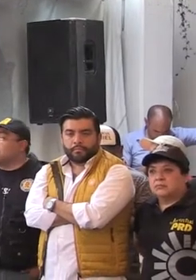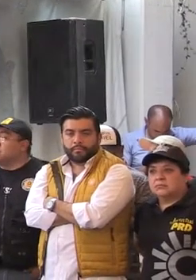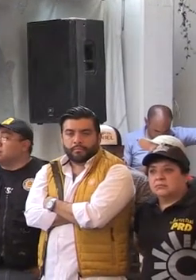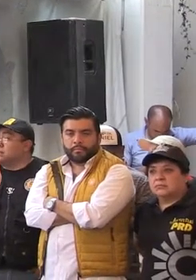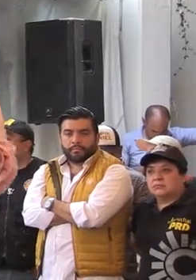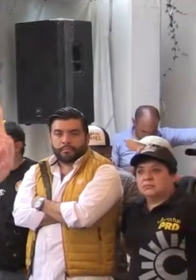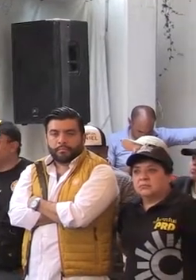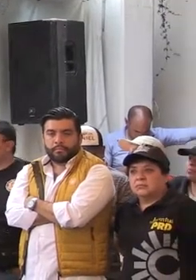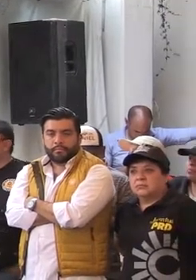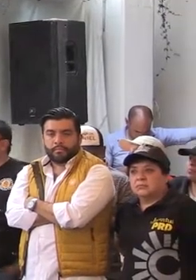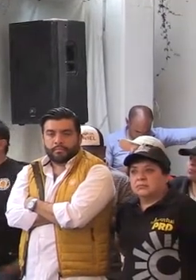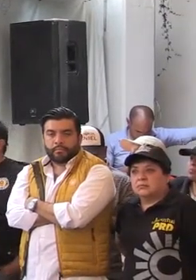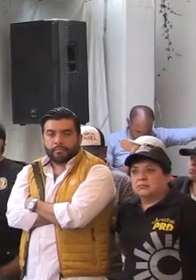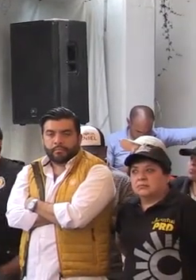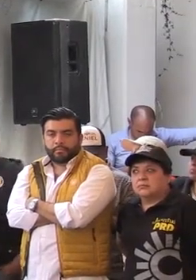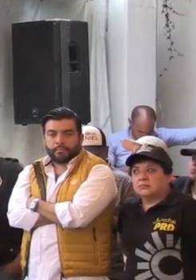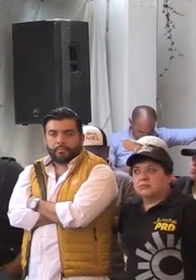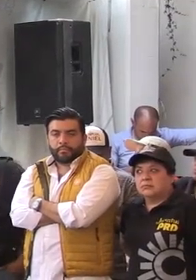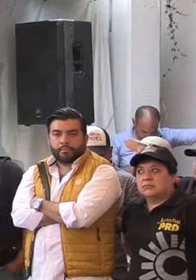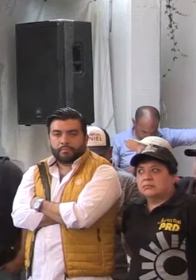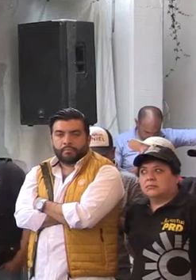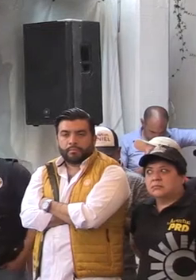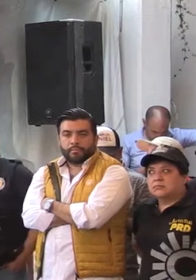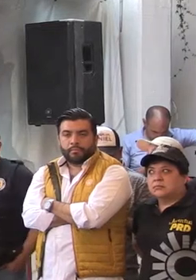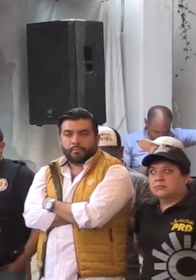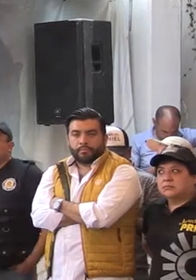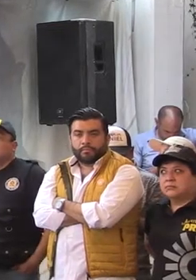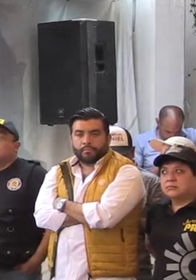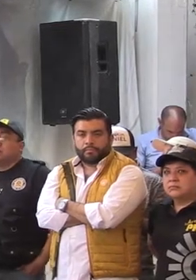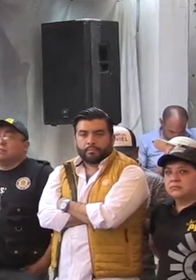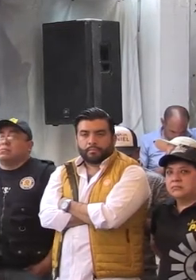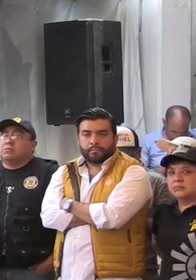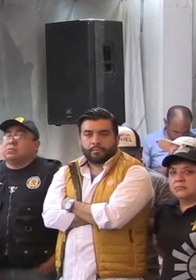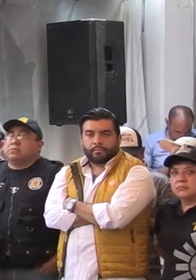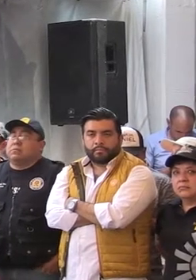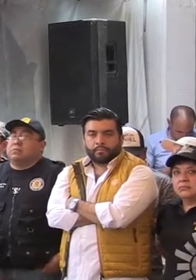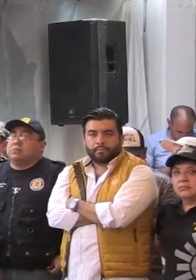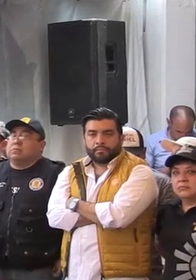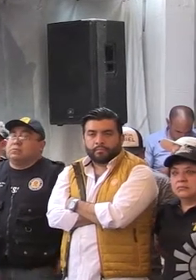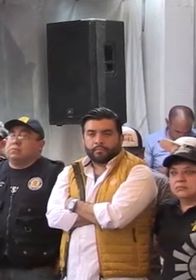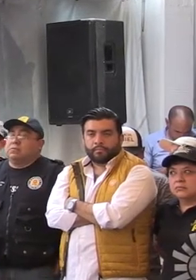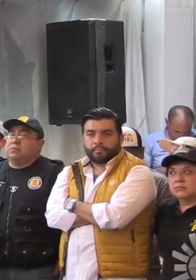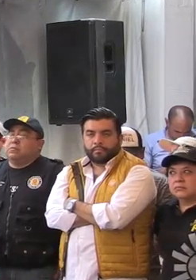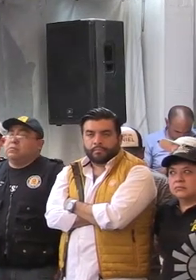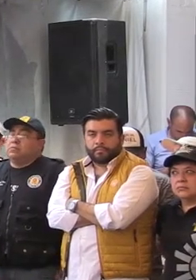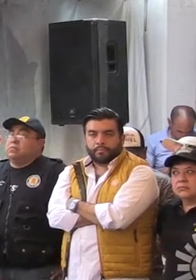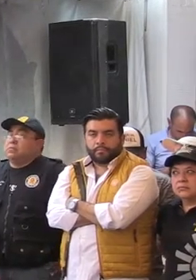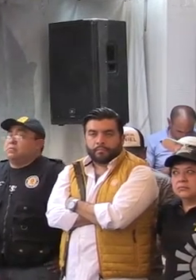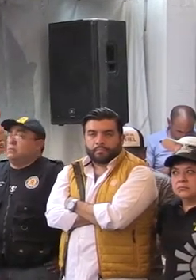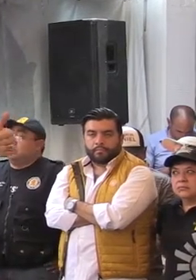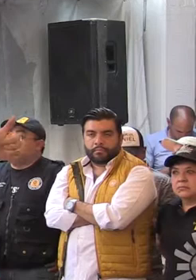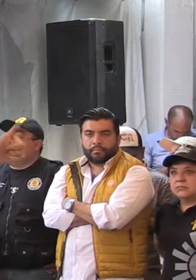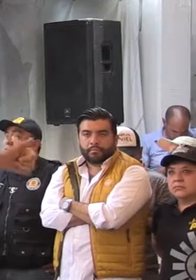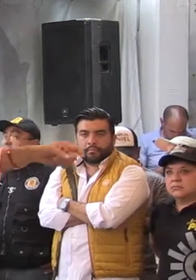que los jóvenes, los niños, las mujeres de esta ciudad puedan salir adelante. Ese es mi objetivo, estoy